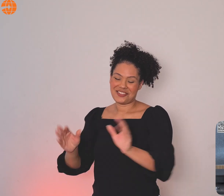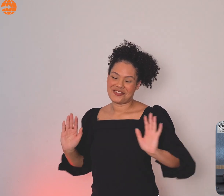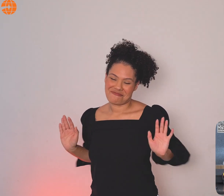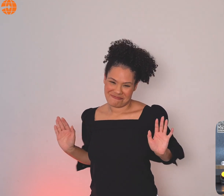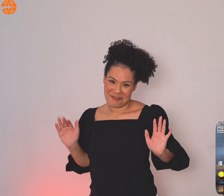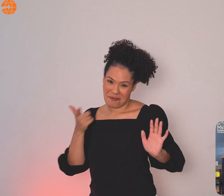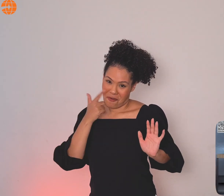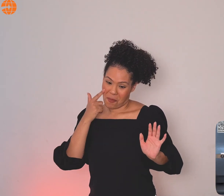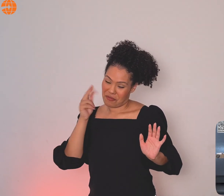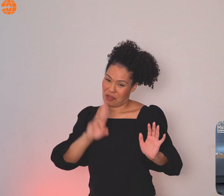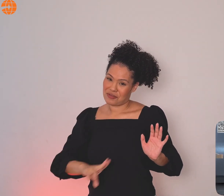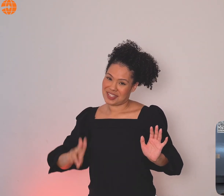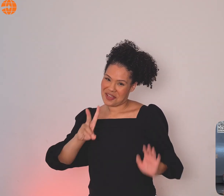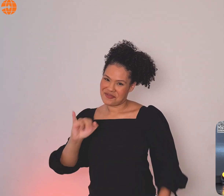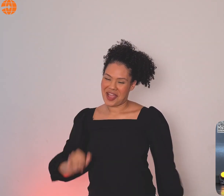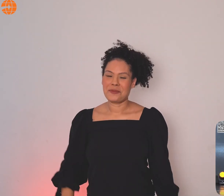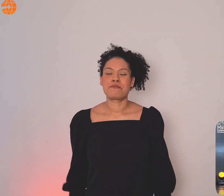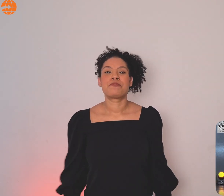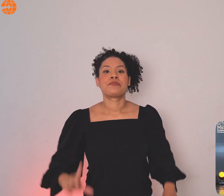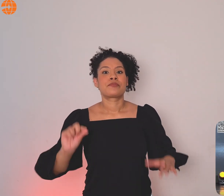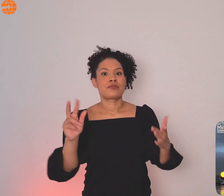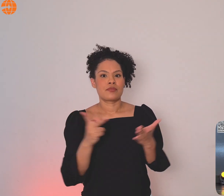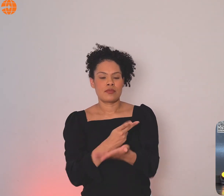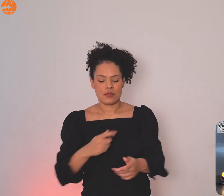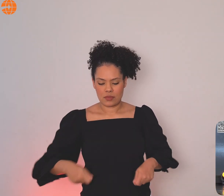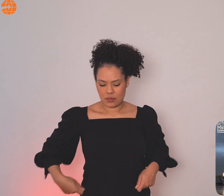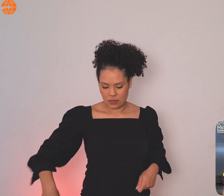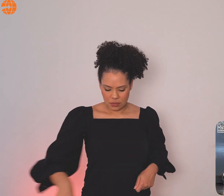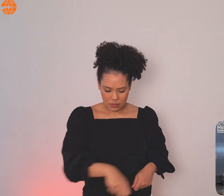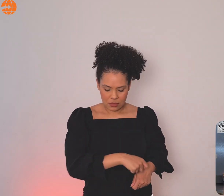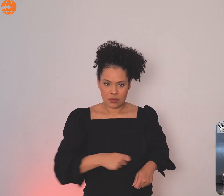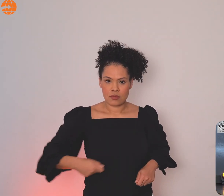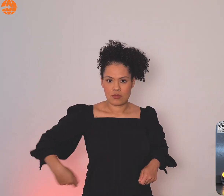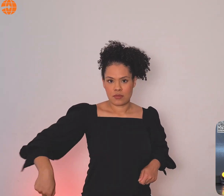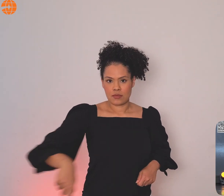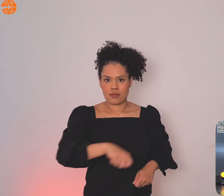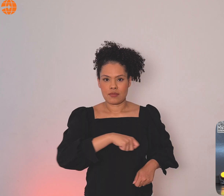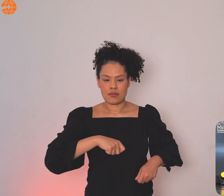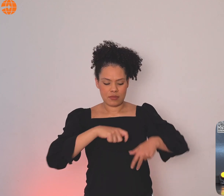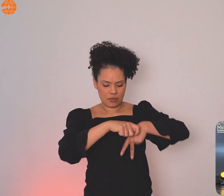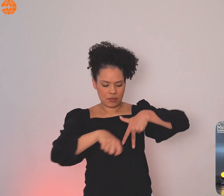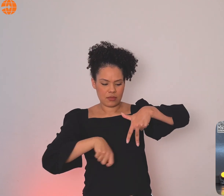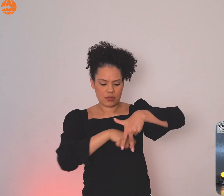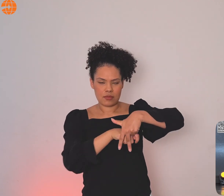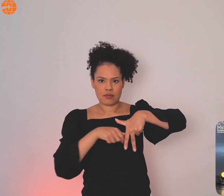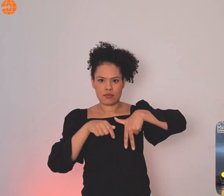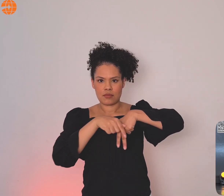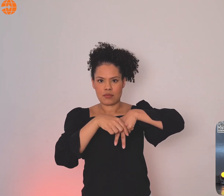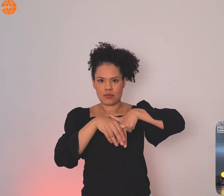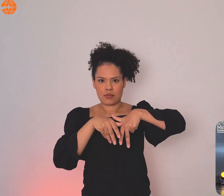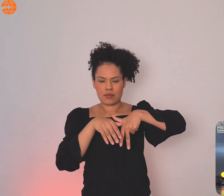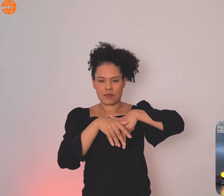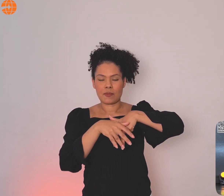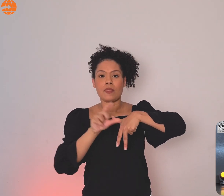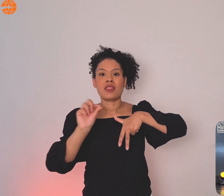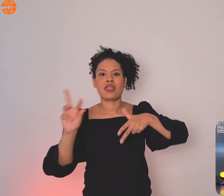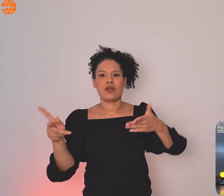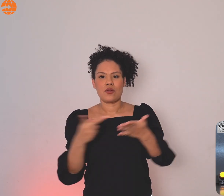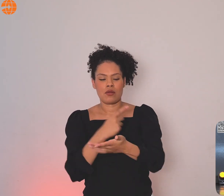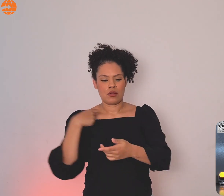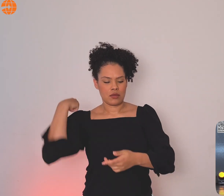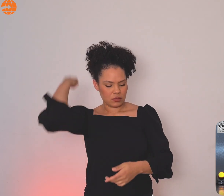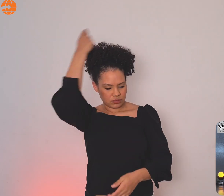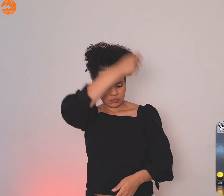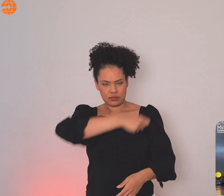A capulana, ela enrola, vira uma saia. Ela amarra aqui, bota os molequinhos agarrados atrás.